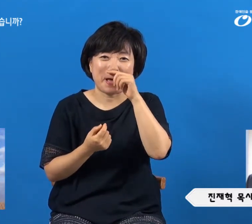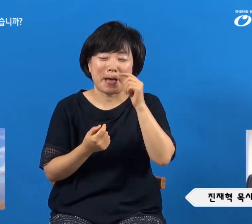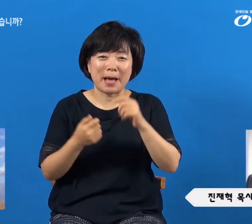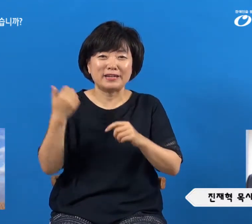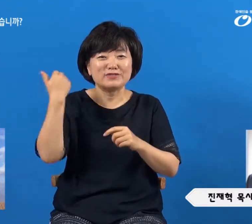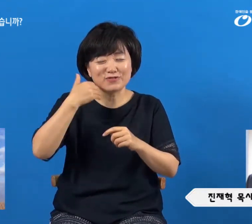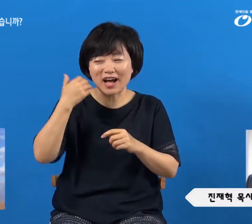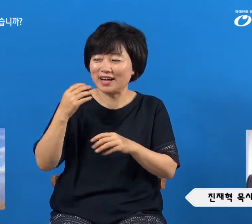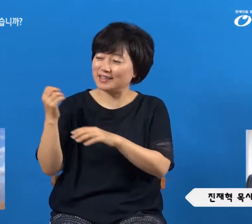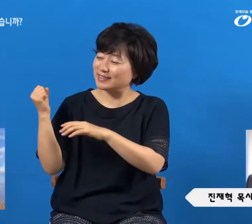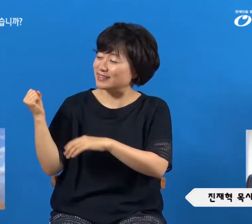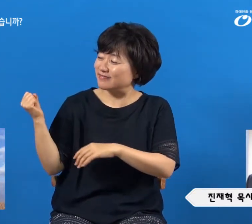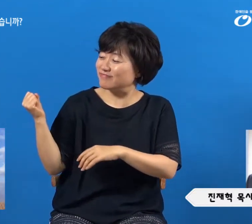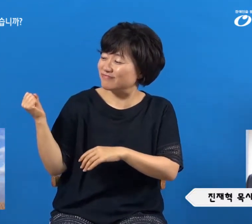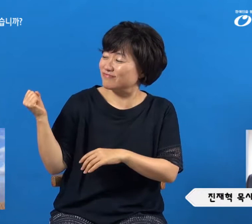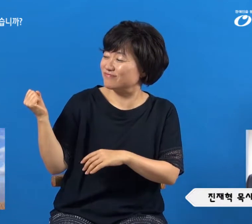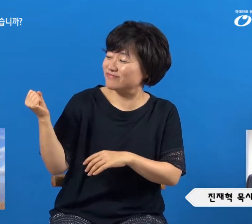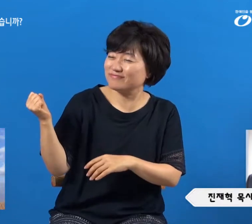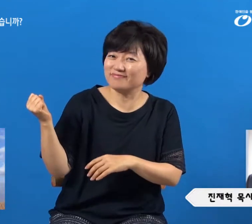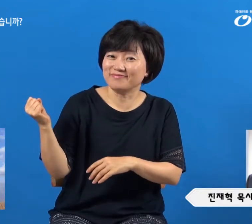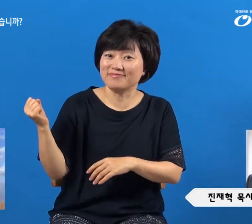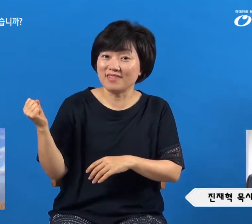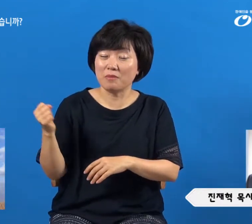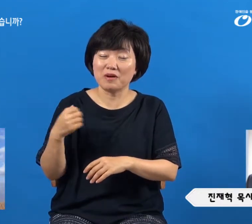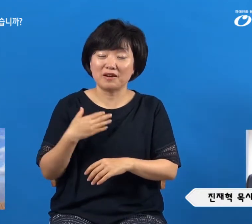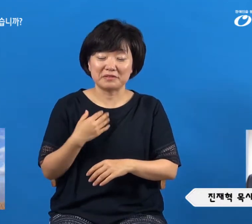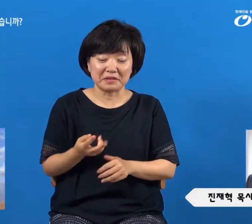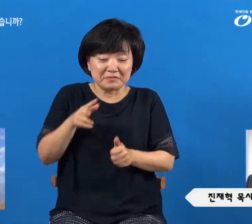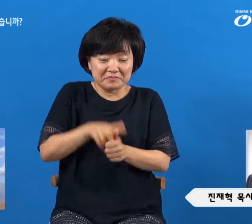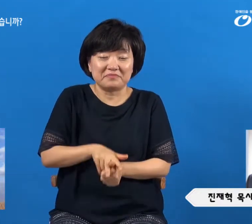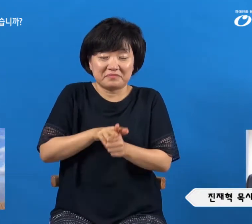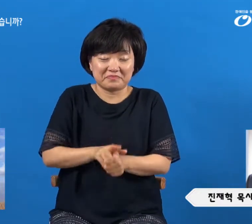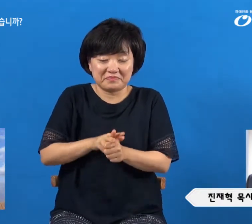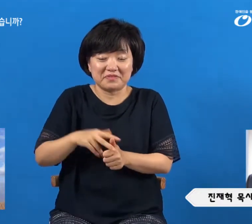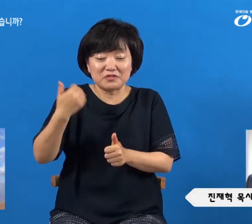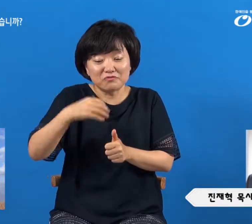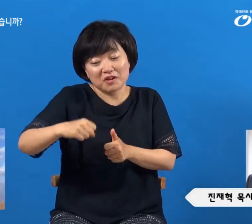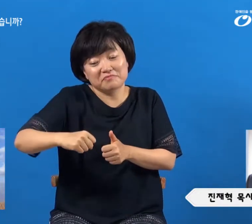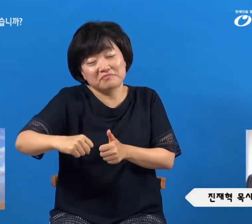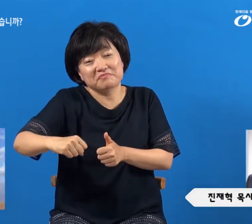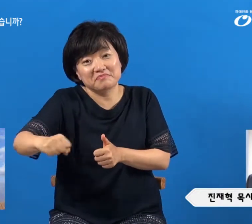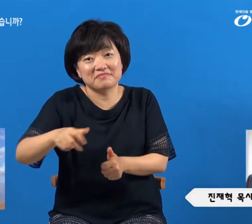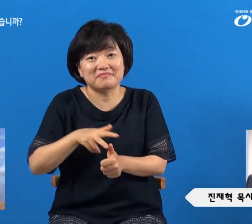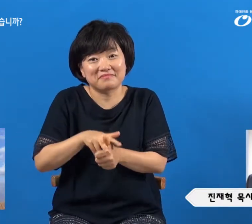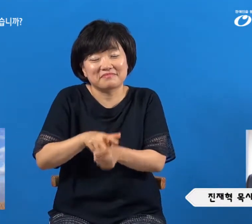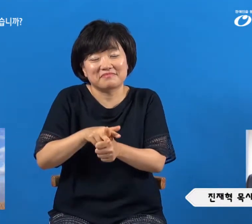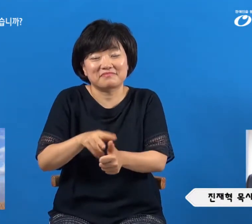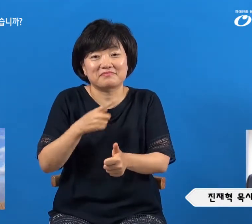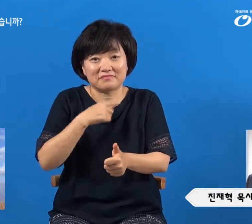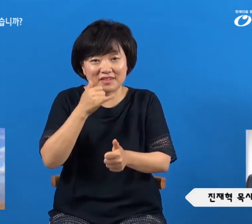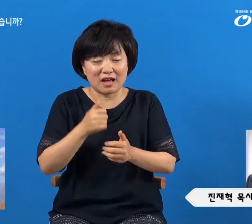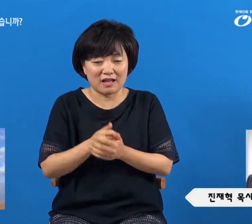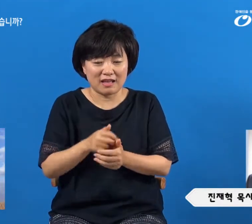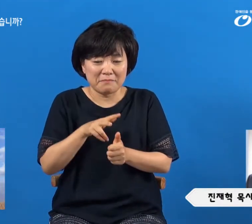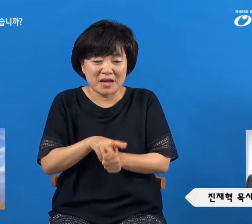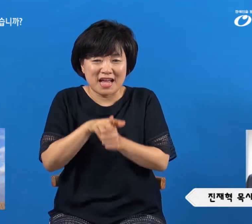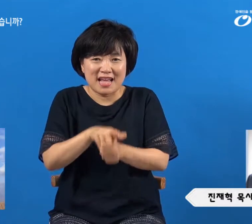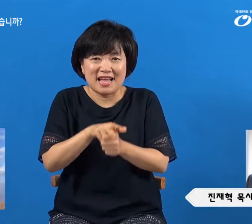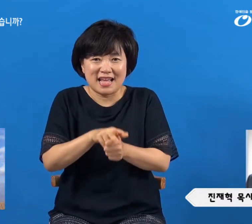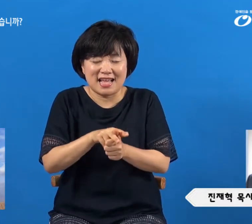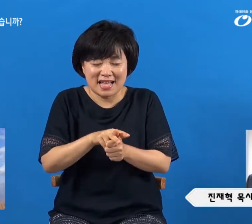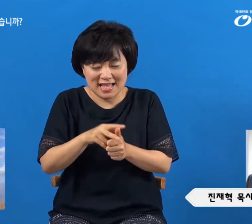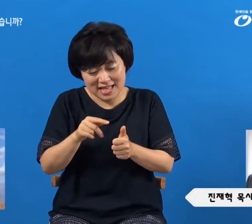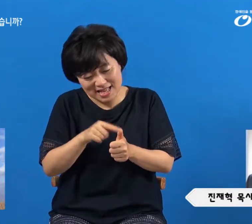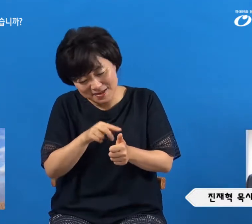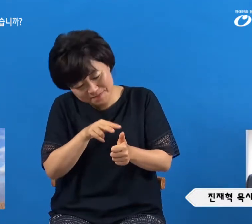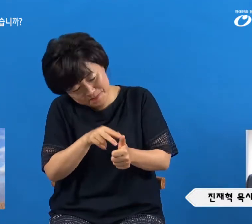누가 끌고 가는 말을 타본 경험은 있습니다. 저는 말을 탈 때마다 좀 말한테 미안한 마음이